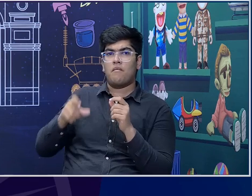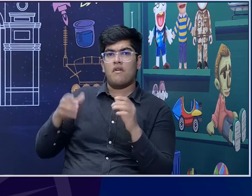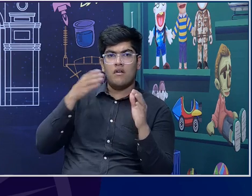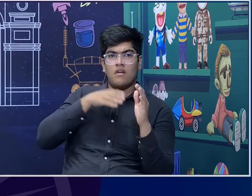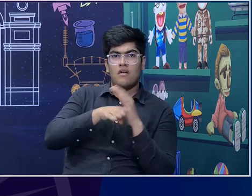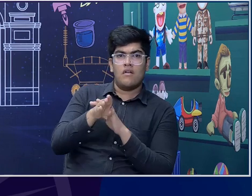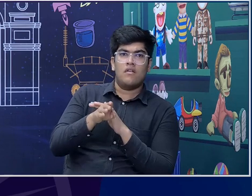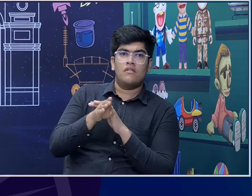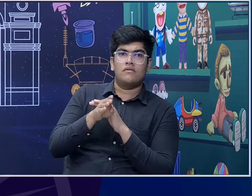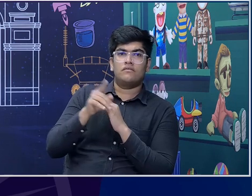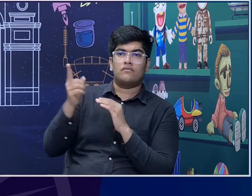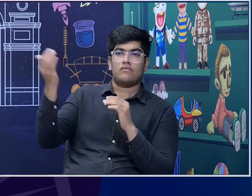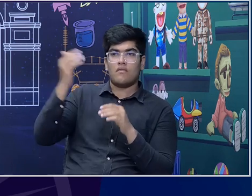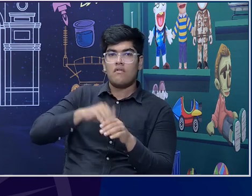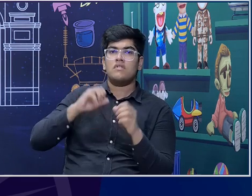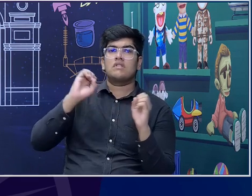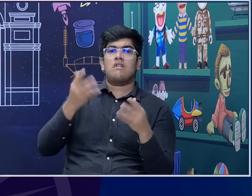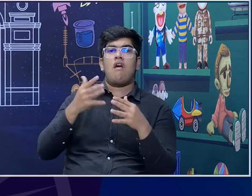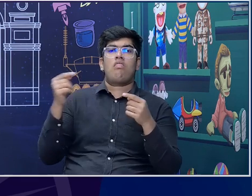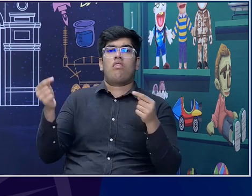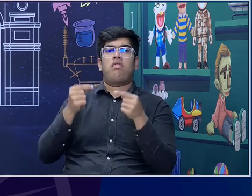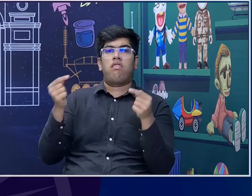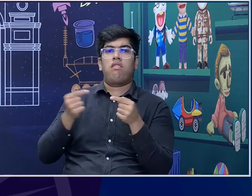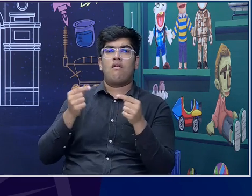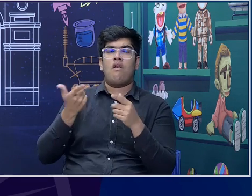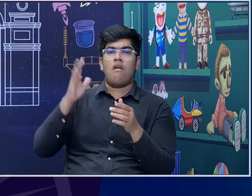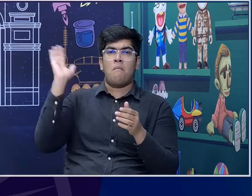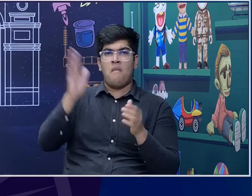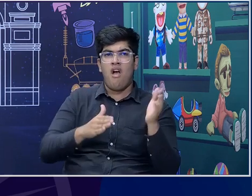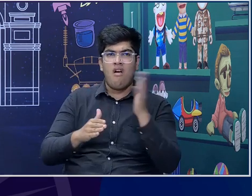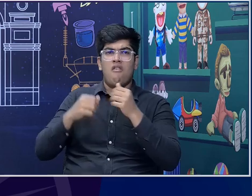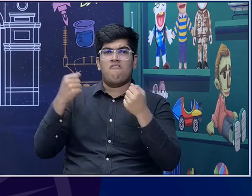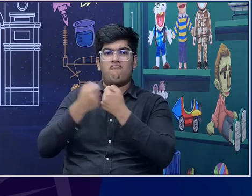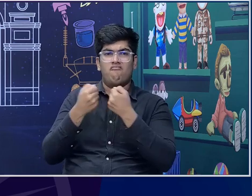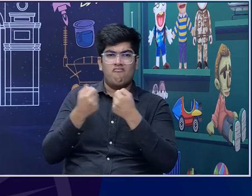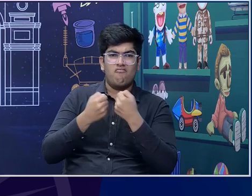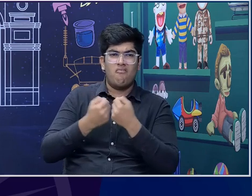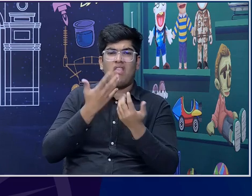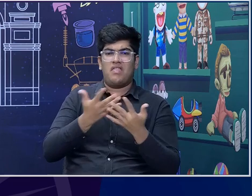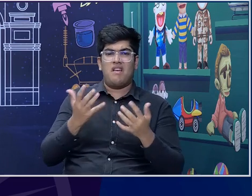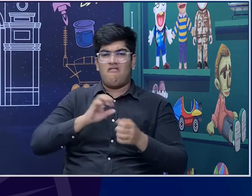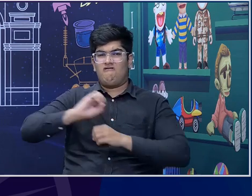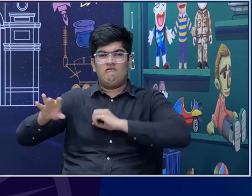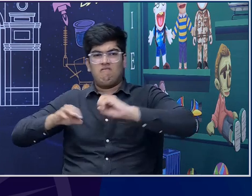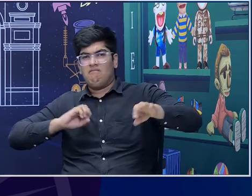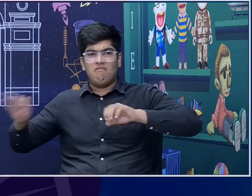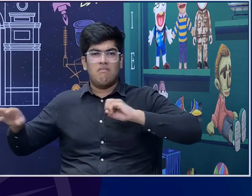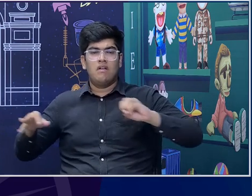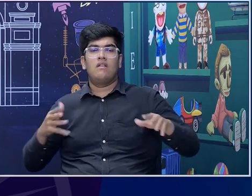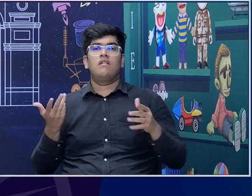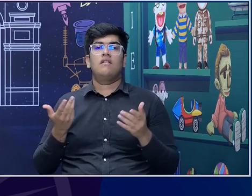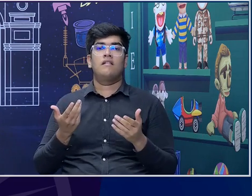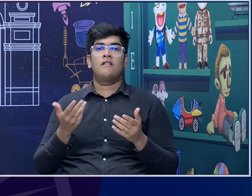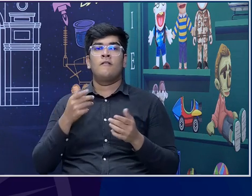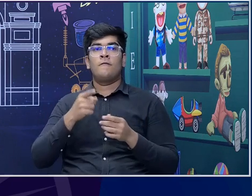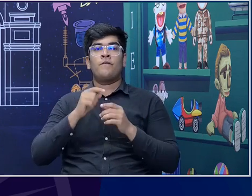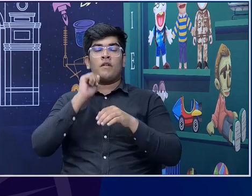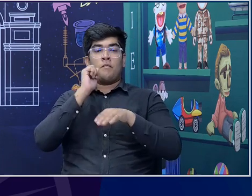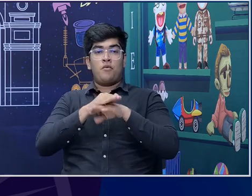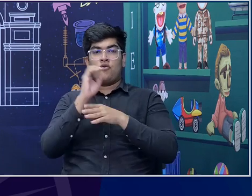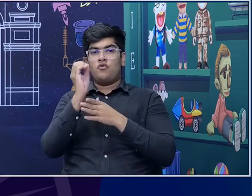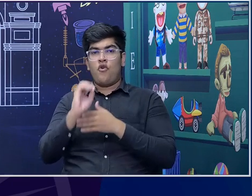उनके उपर, उन्होंने हमला कर दिया, वो उनको भारने लगे, चीजों की तोड़-फोड करने लगे, अब पोस्ट आफिस है, पोस्ट